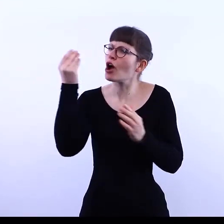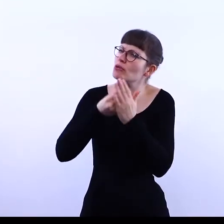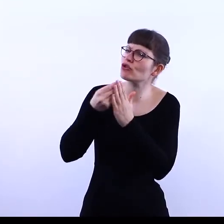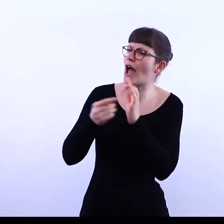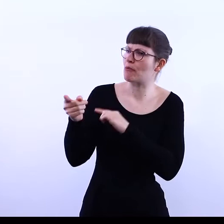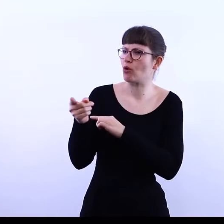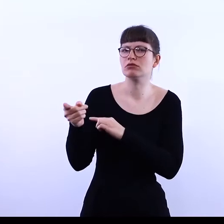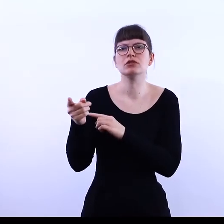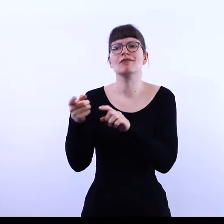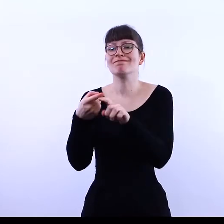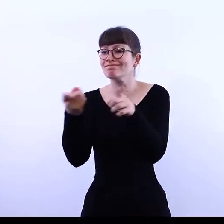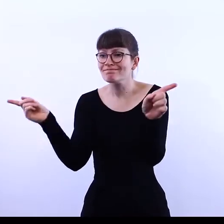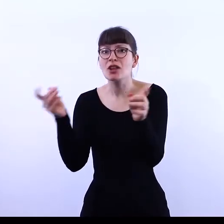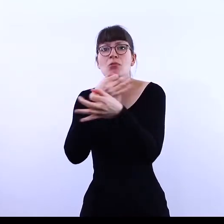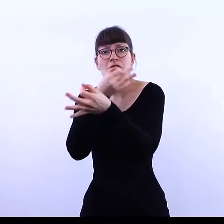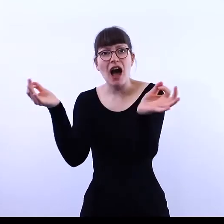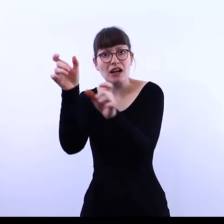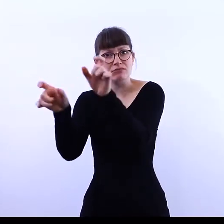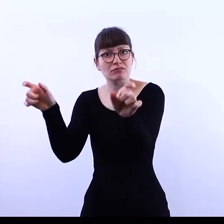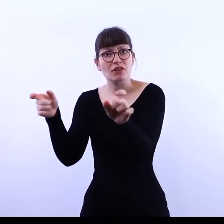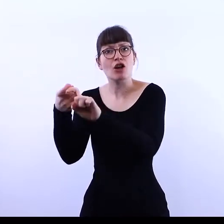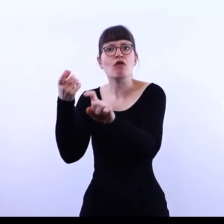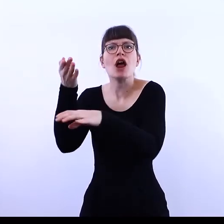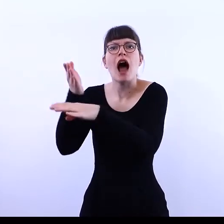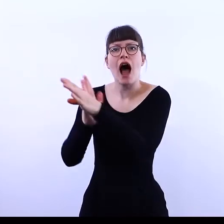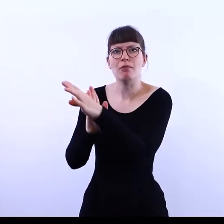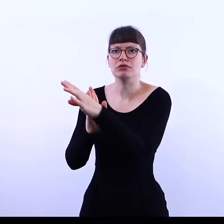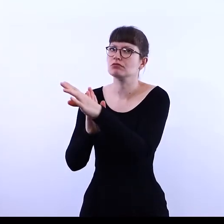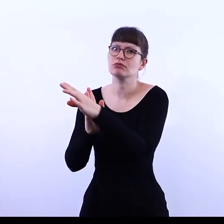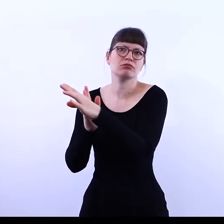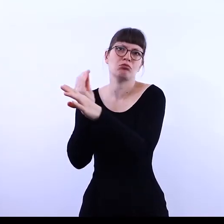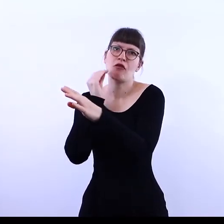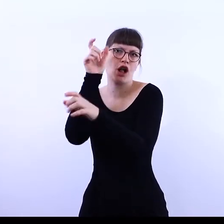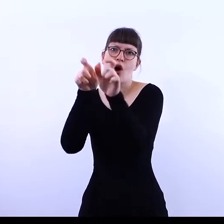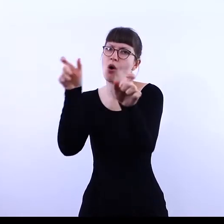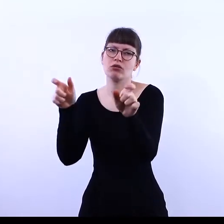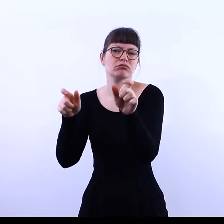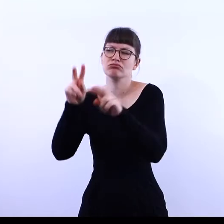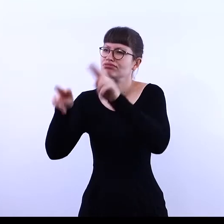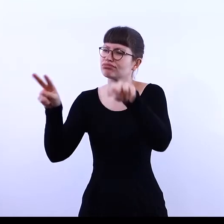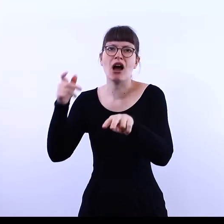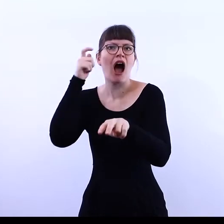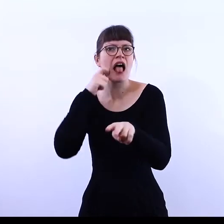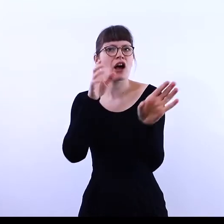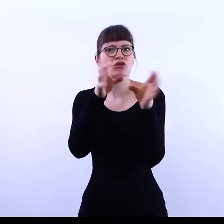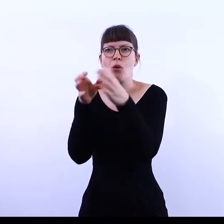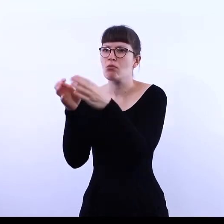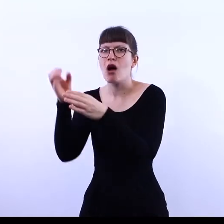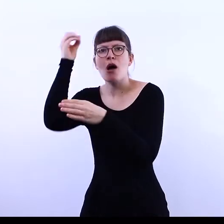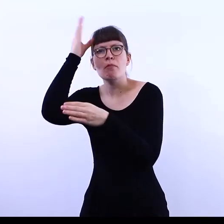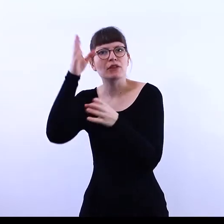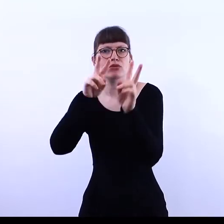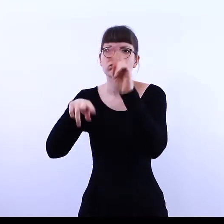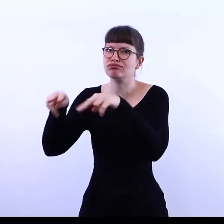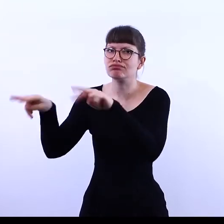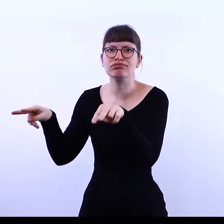Und knapp die Hälfte der Befragten, und das ging sozusagen quer durch die Bevölkerung, durch alle Altersgruppen, durch verschiedene Bildungsschichten, Knapp